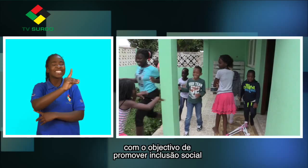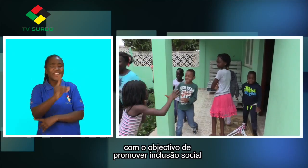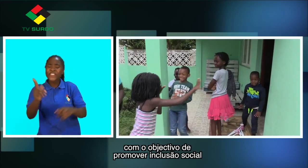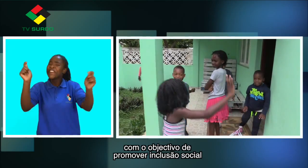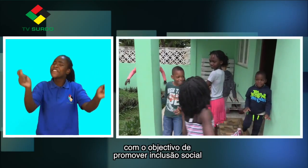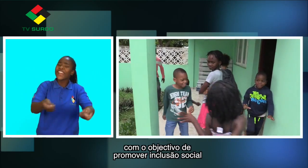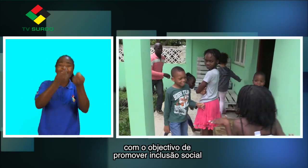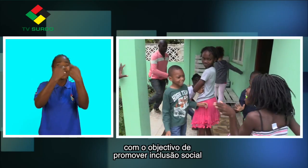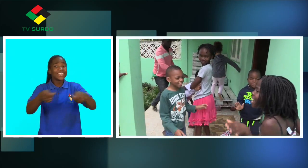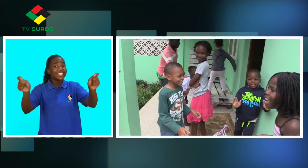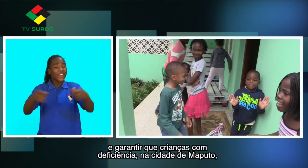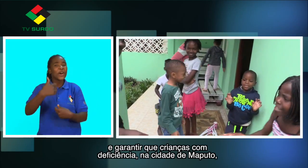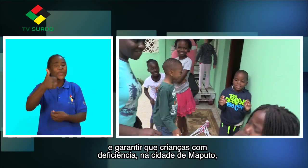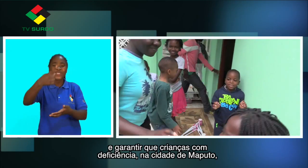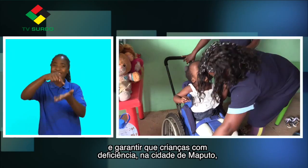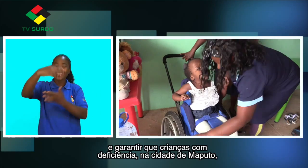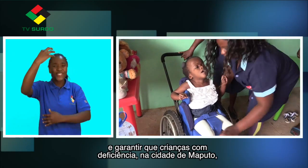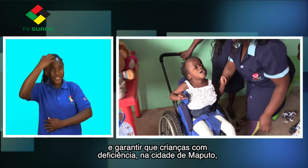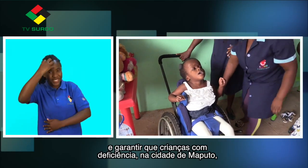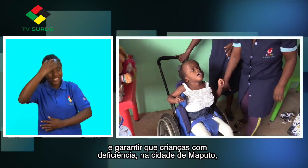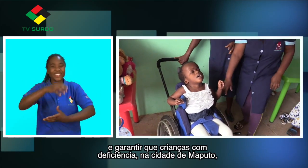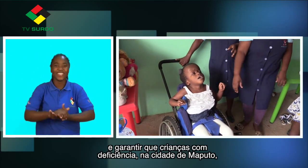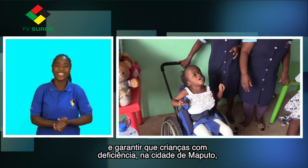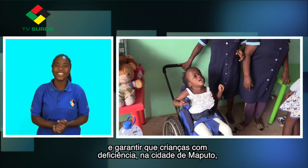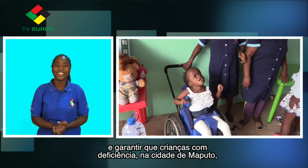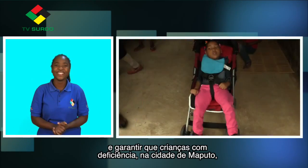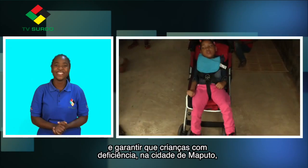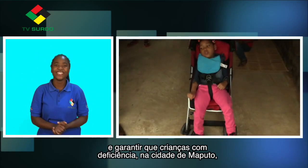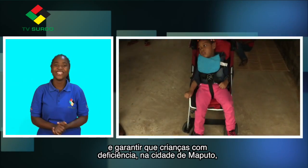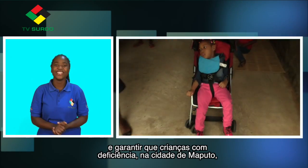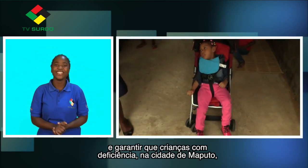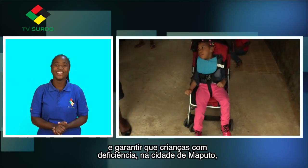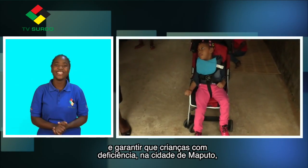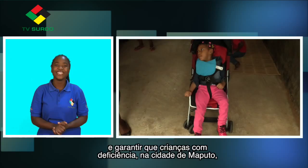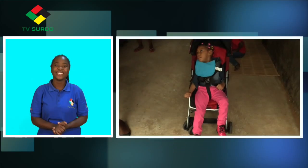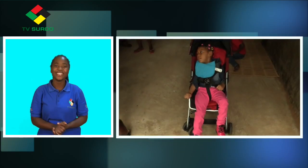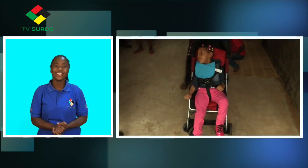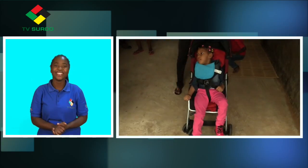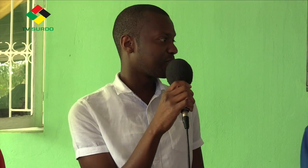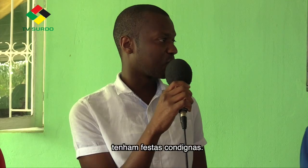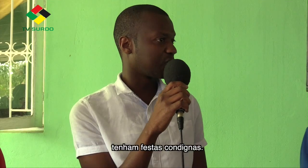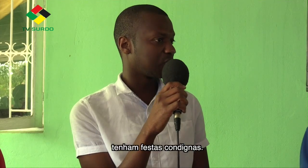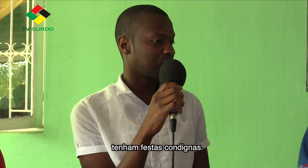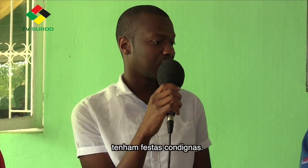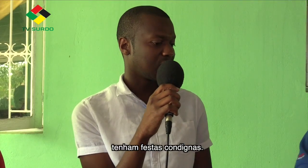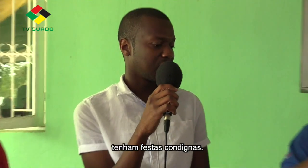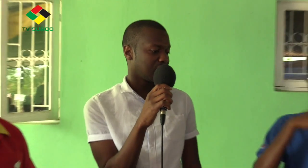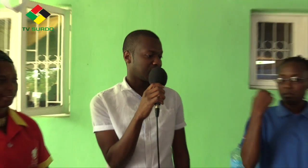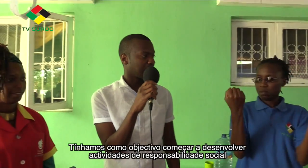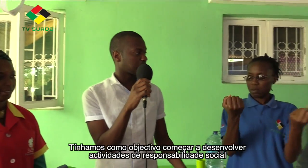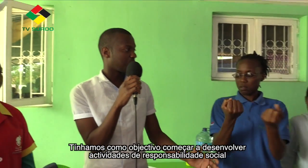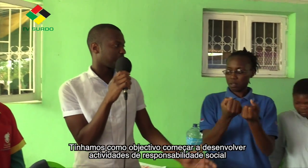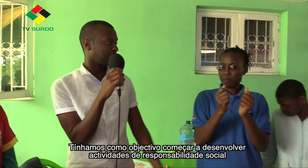de promover a inclusão social e garantir que crianças com deficiência na cidade de Maputo tenham festas condignas.